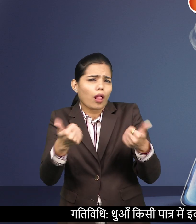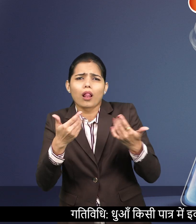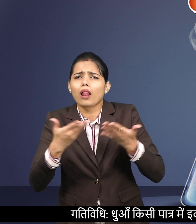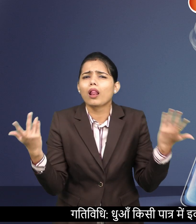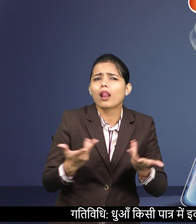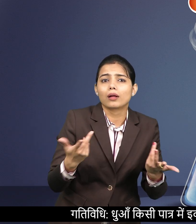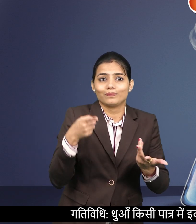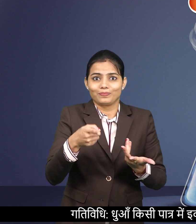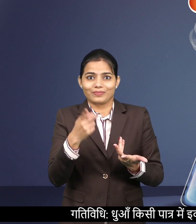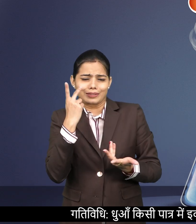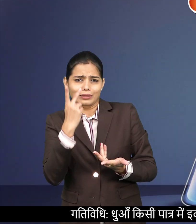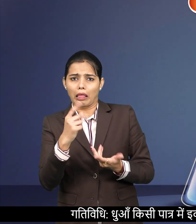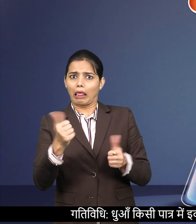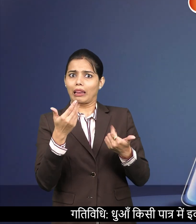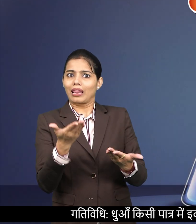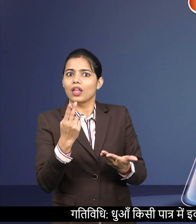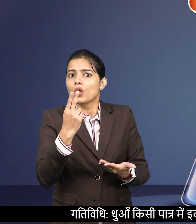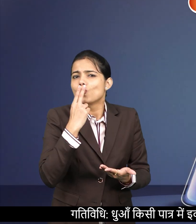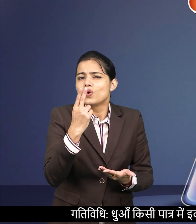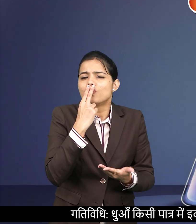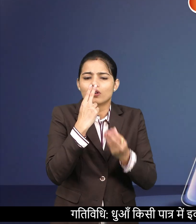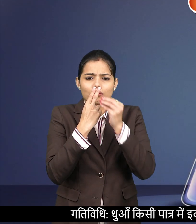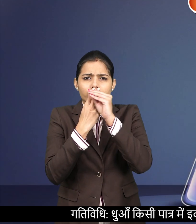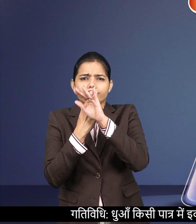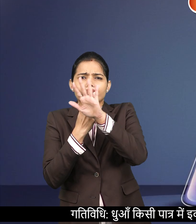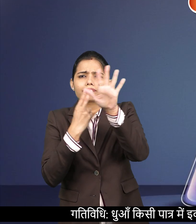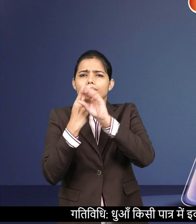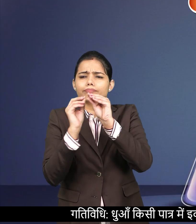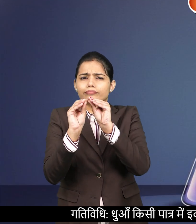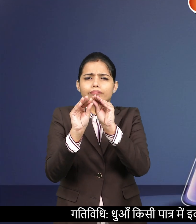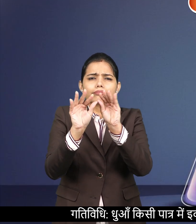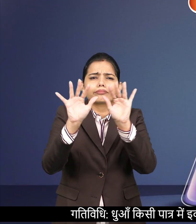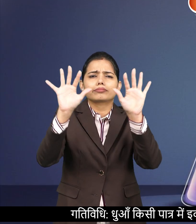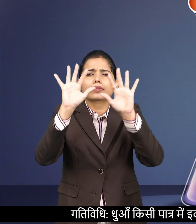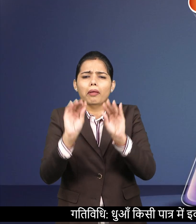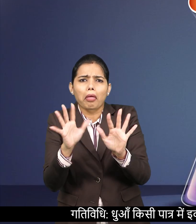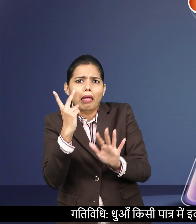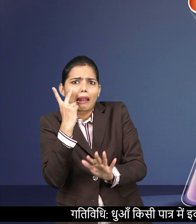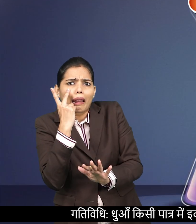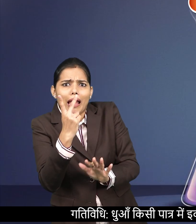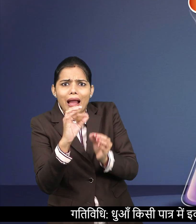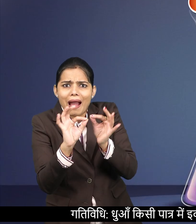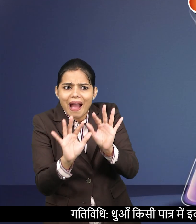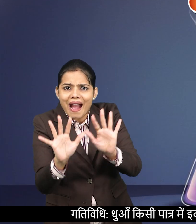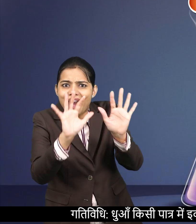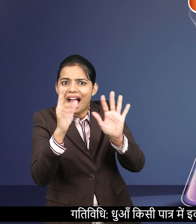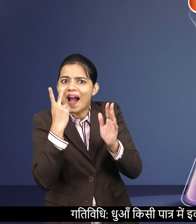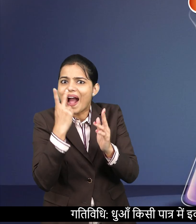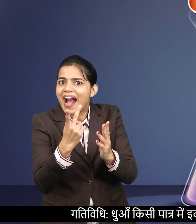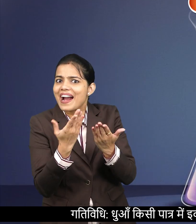गतिविधि। धुआं किसी पात्र में इकट्ठा करें और देखें। धुआं पूरे पात्र में फैल जाता है।